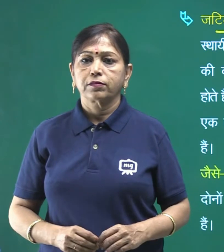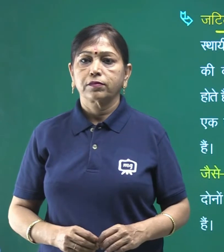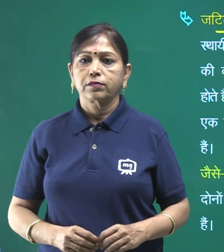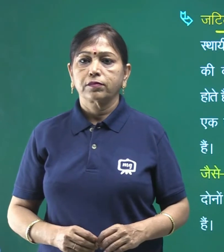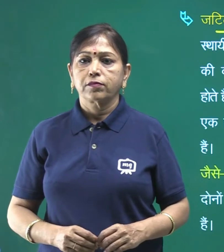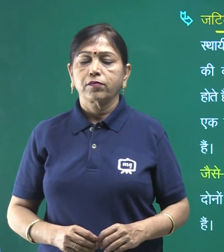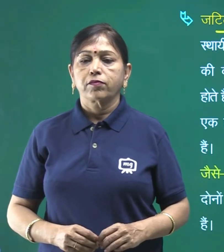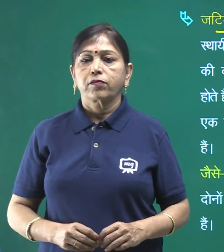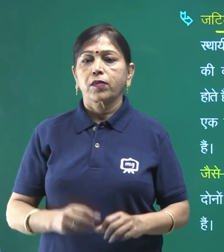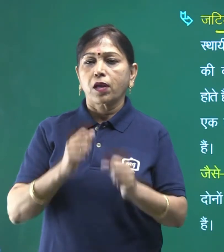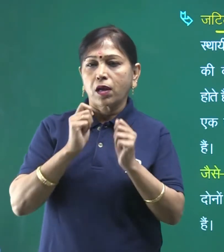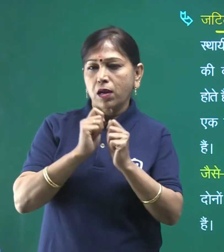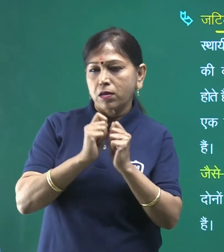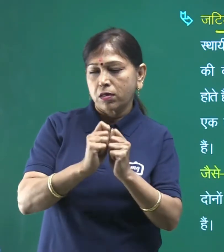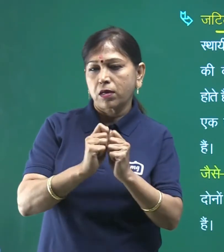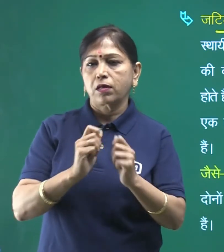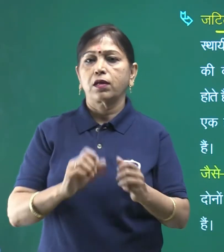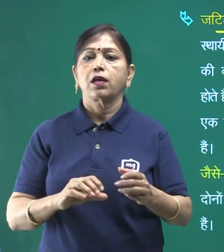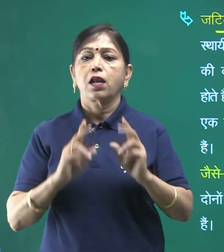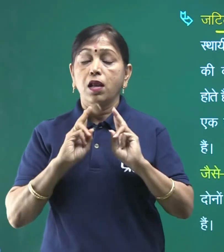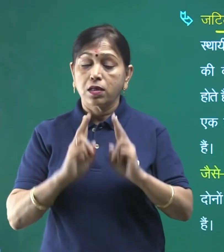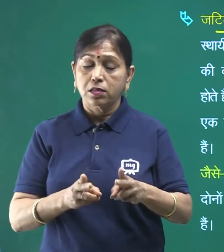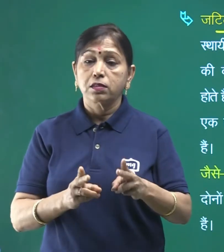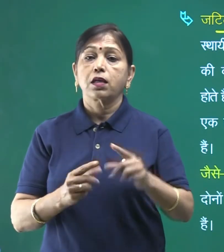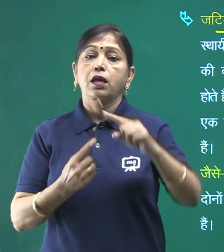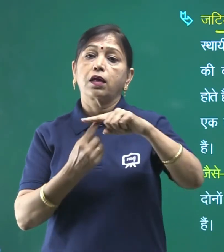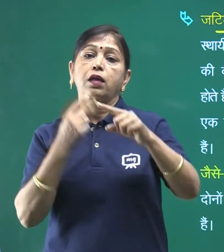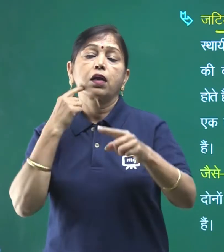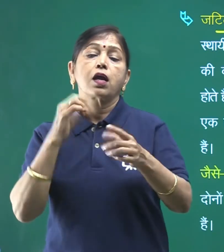जटिल स्थायी ऊतक,